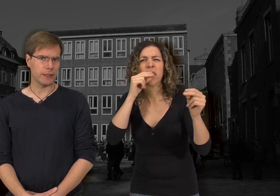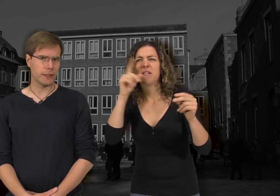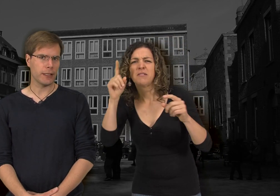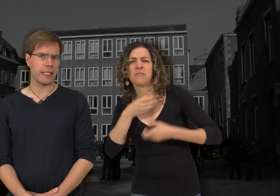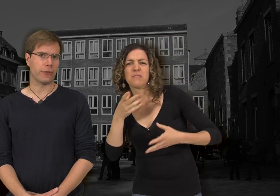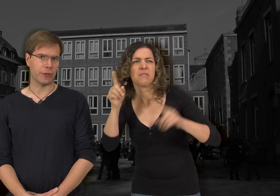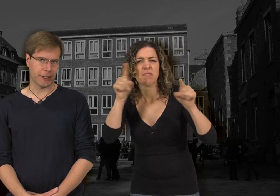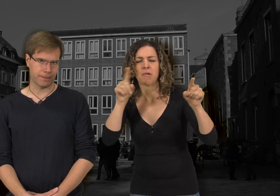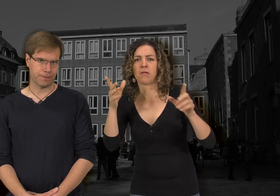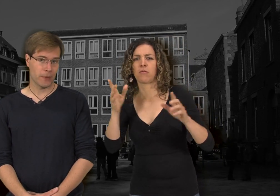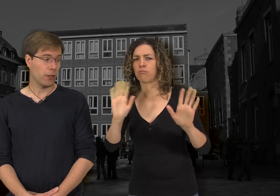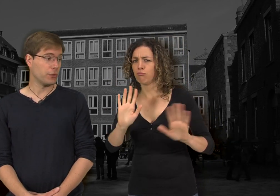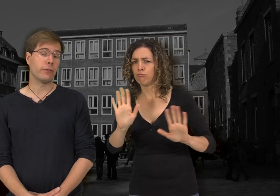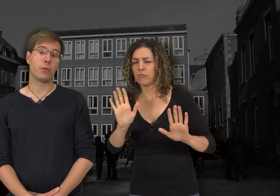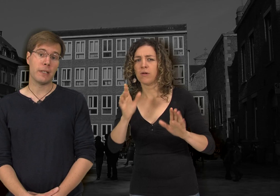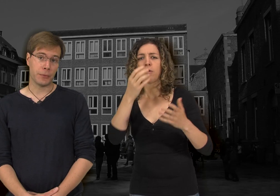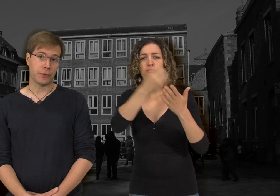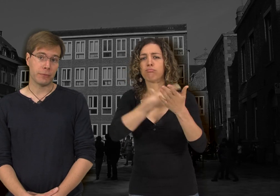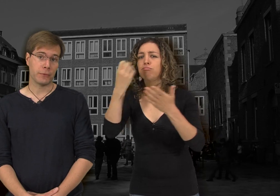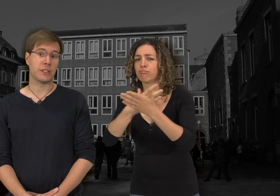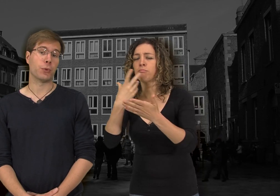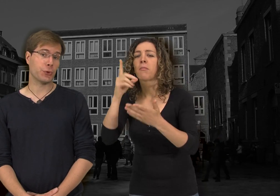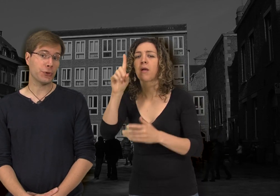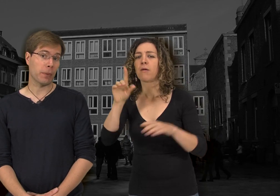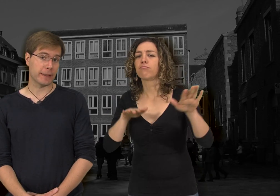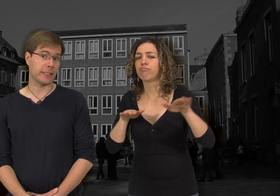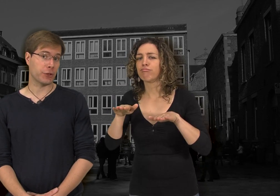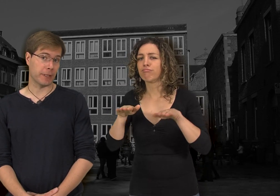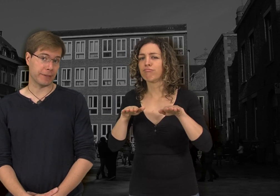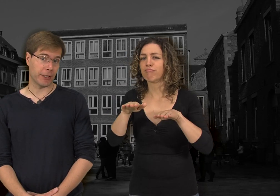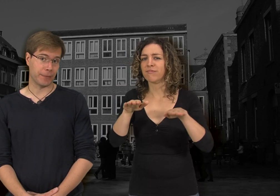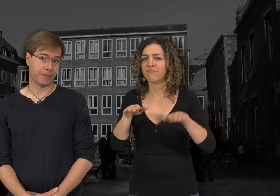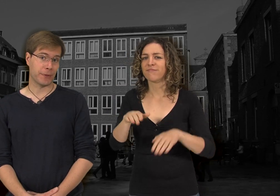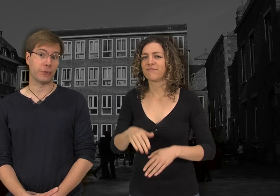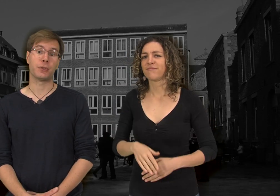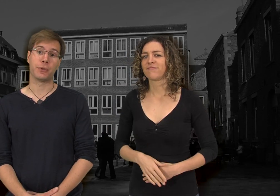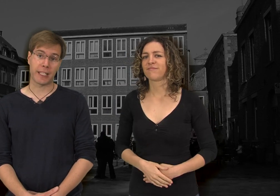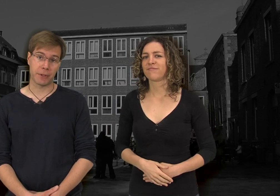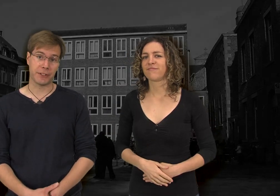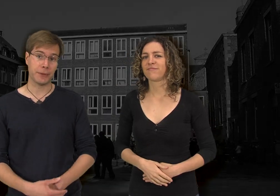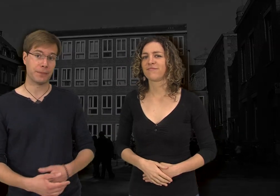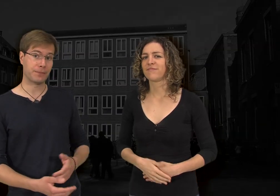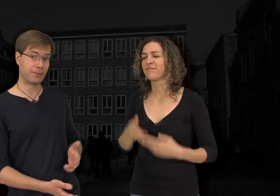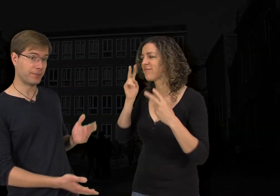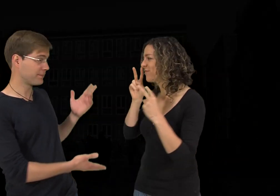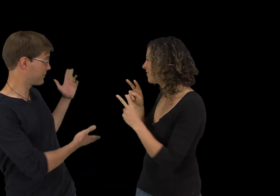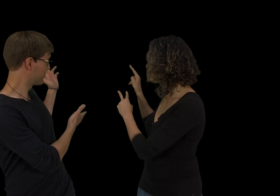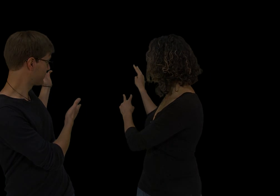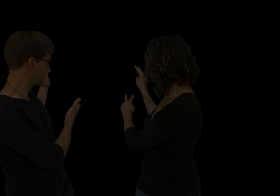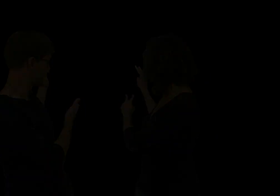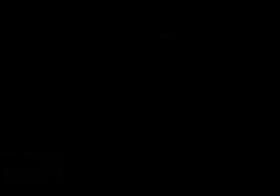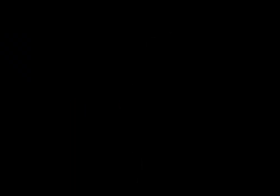langue des signes et le français. Nous avons le même but, nous allons juste emprunter des chemins différents. Je vous souhaite une très bonne vision.